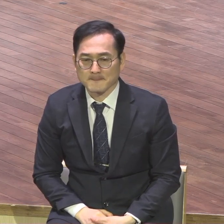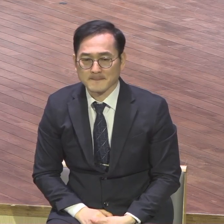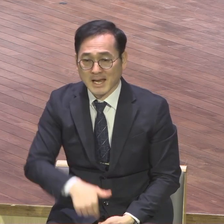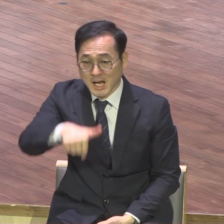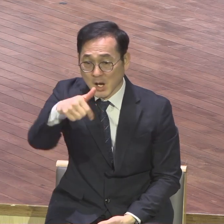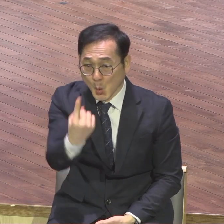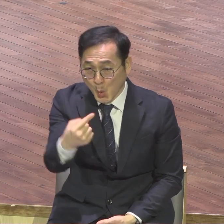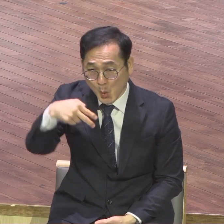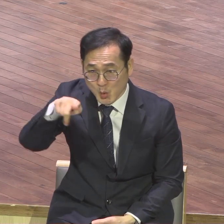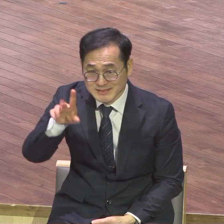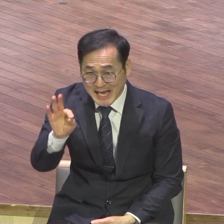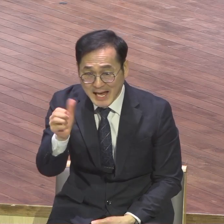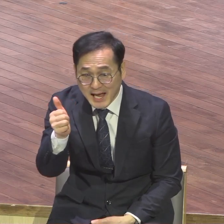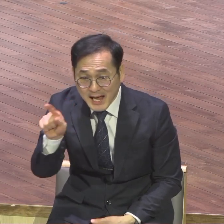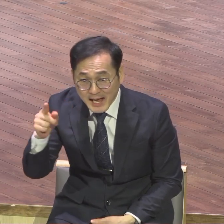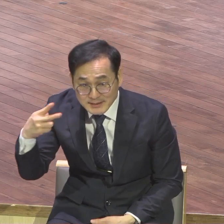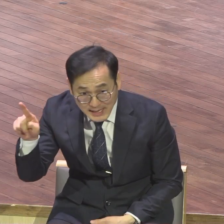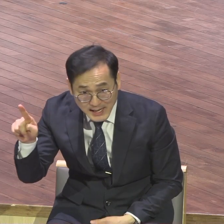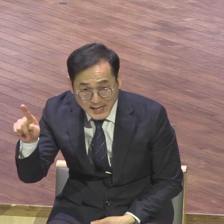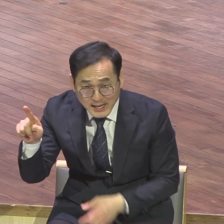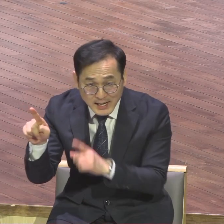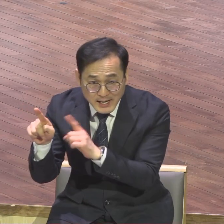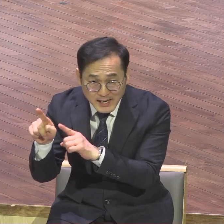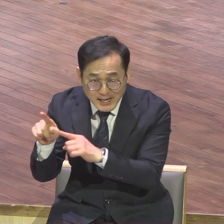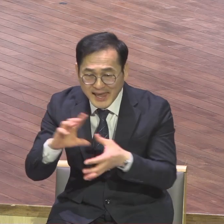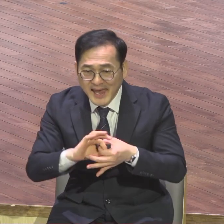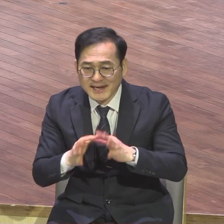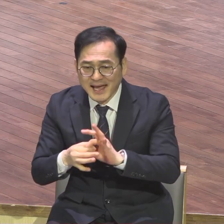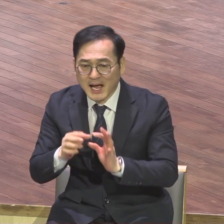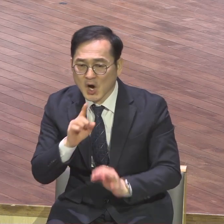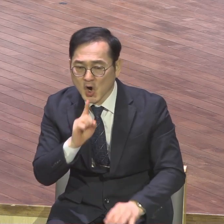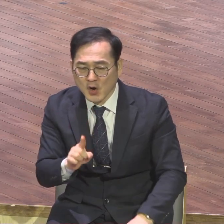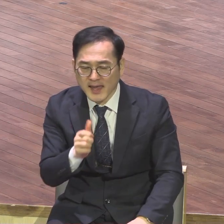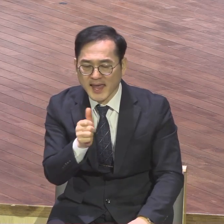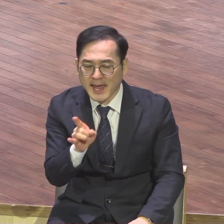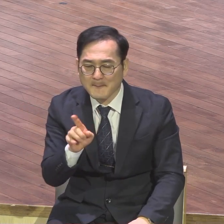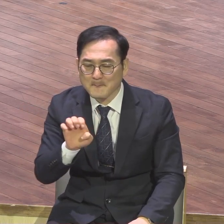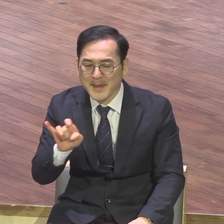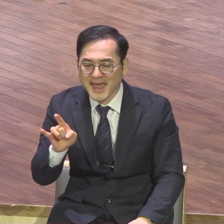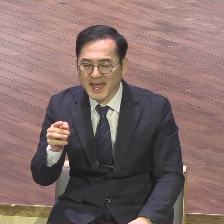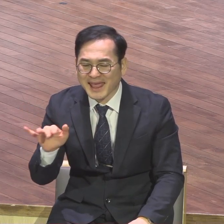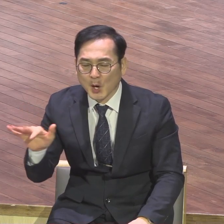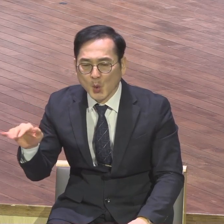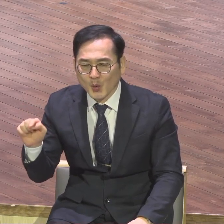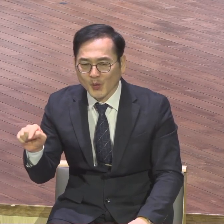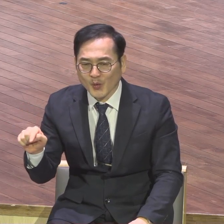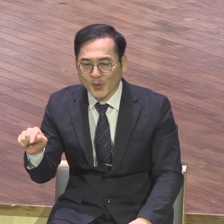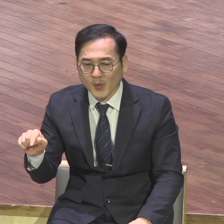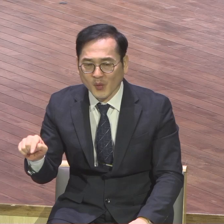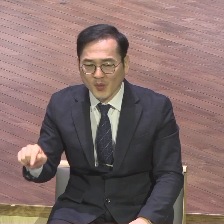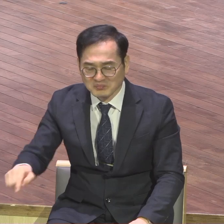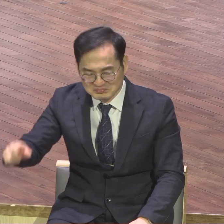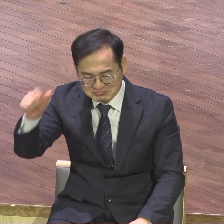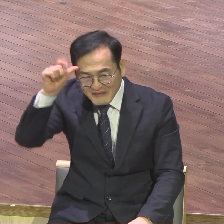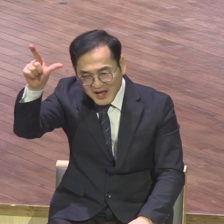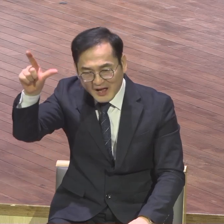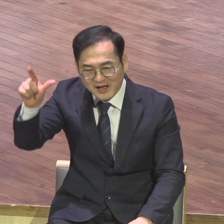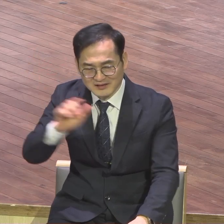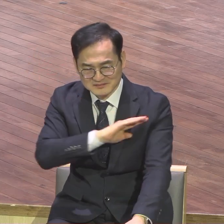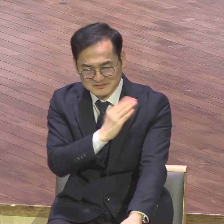고상하다. 이 말 헬라말로 헤페레콘, 헤페레콘이라는데 이 말은 탁월하다,